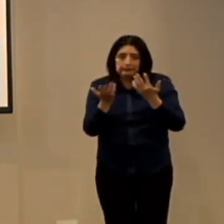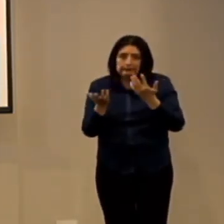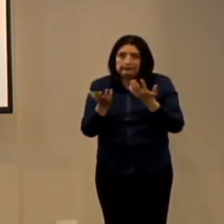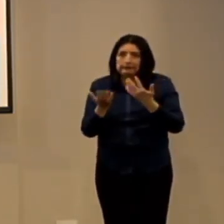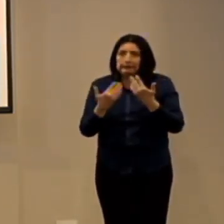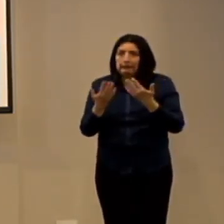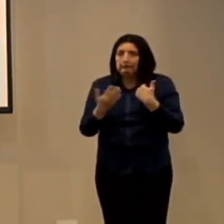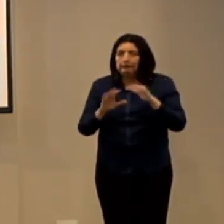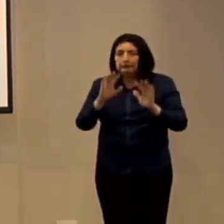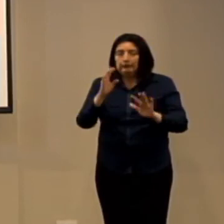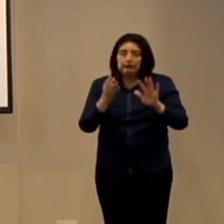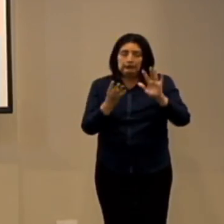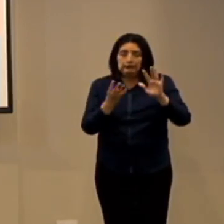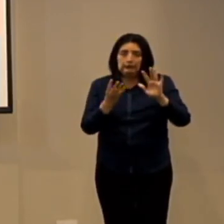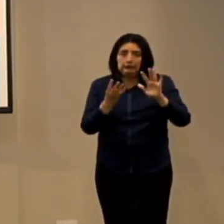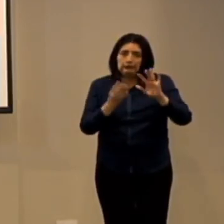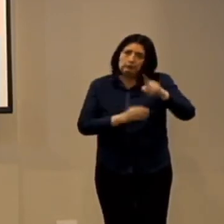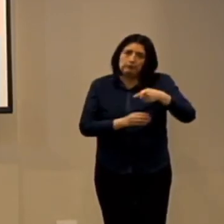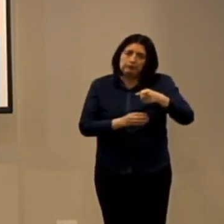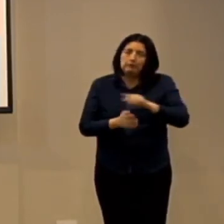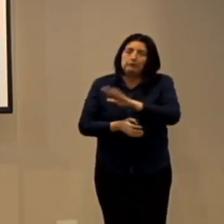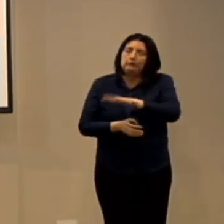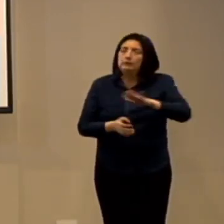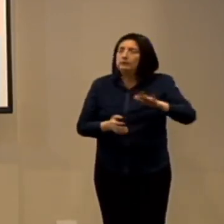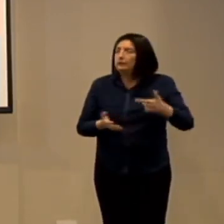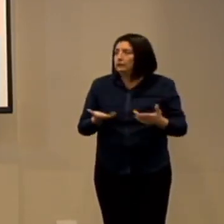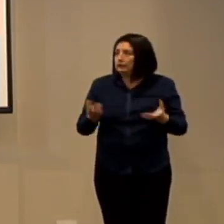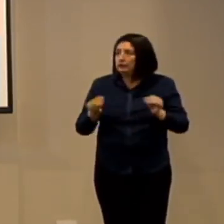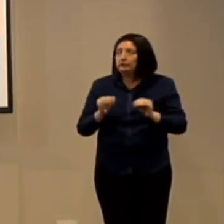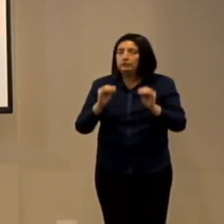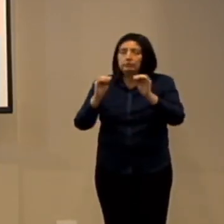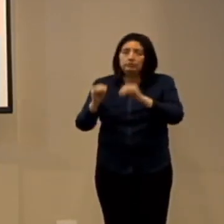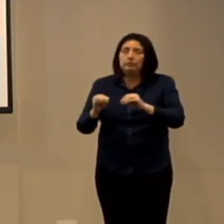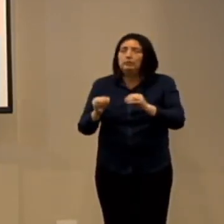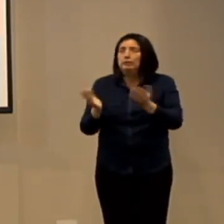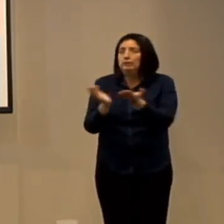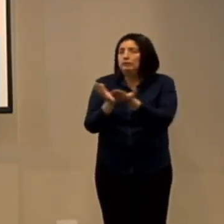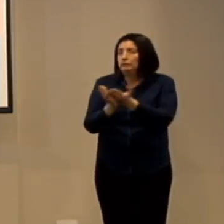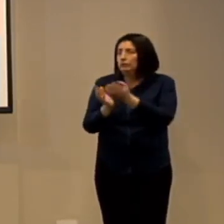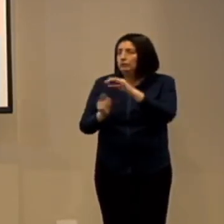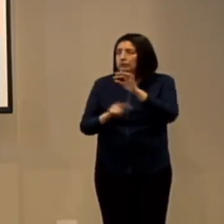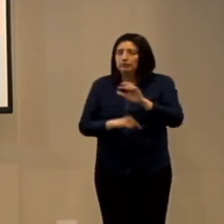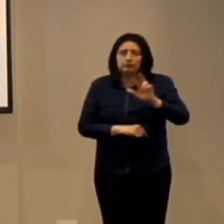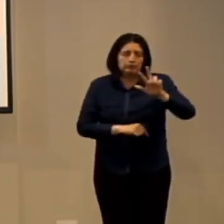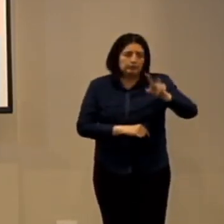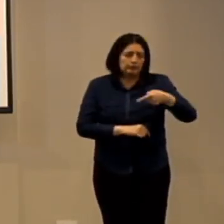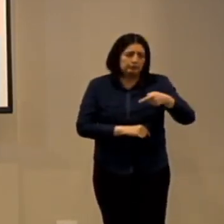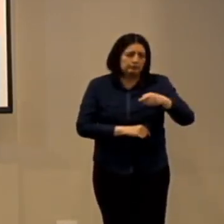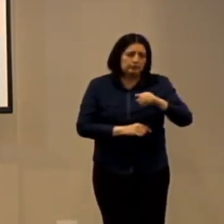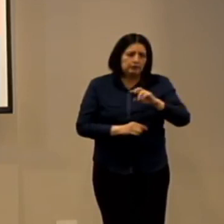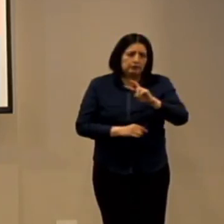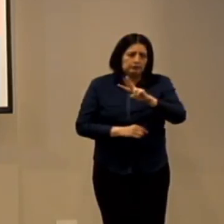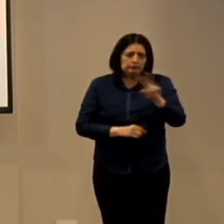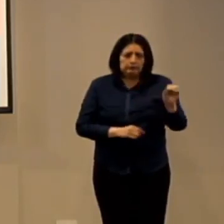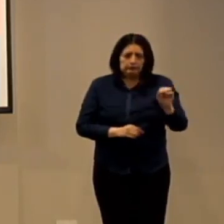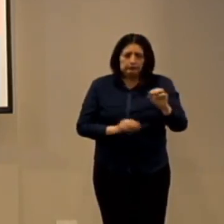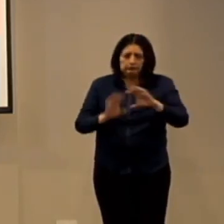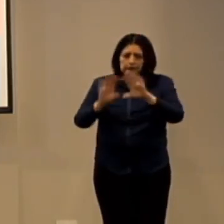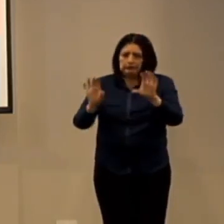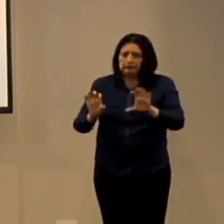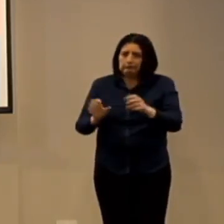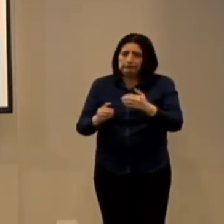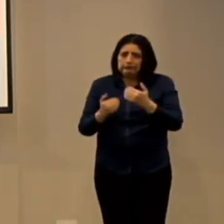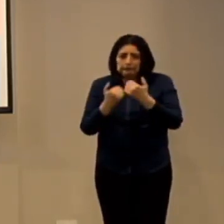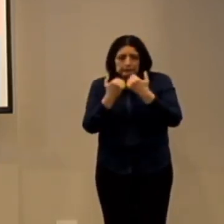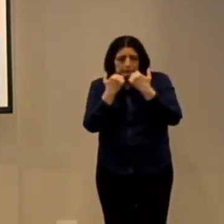de 19.000 niños inscritos en los PRITES, CEBES, etcétera, solamente 3.200 estaban certificados. Se me cayó